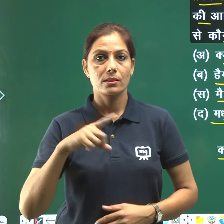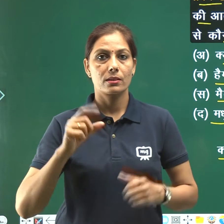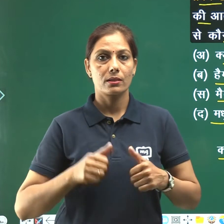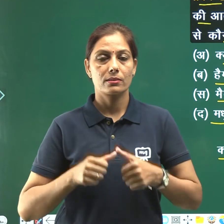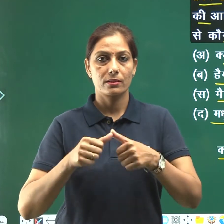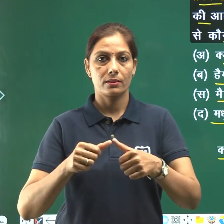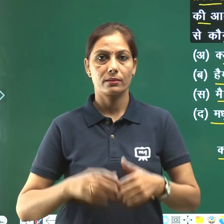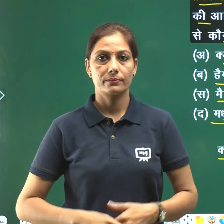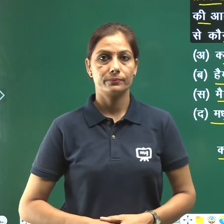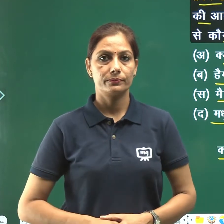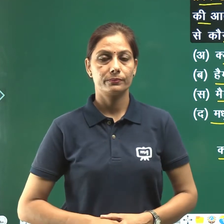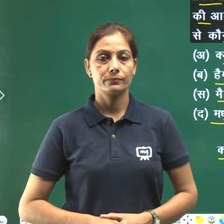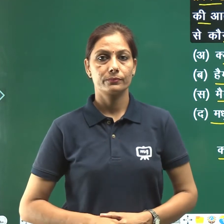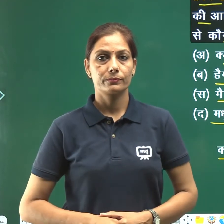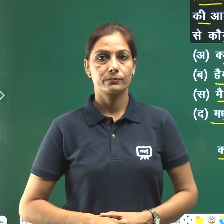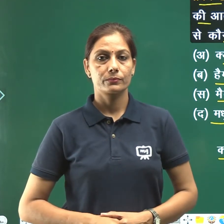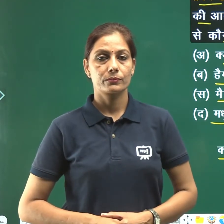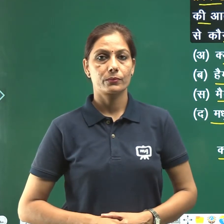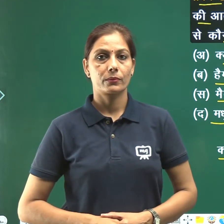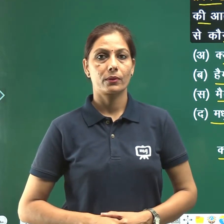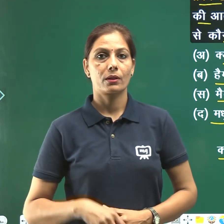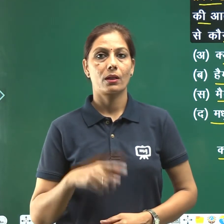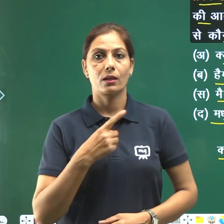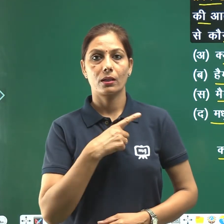है क्या भूलूं क्या याद करूं।